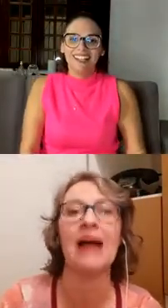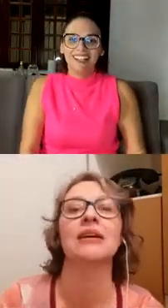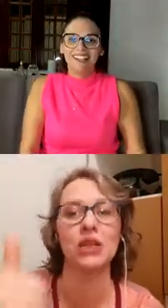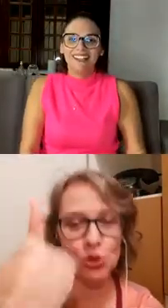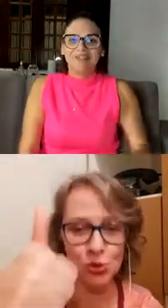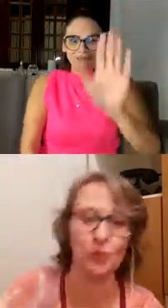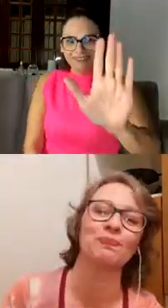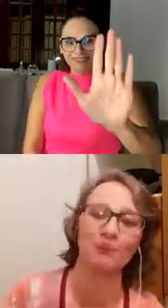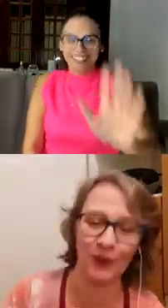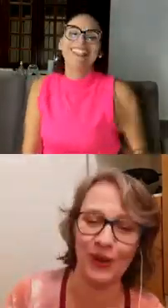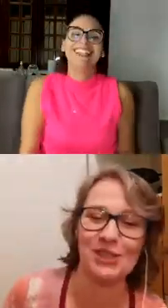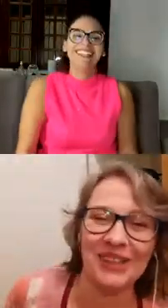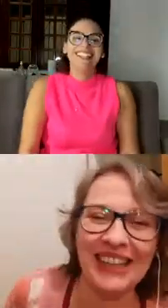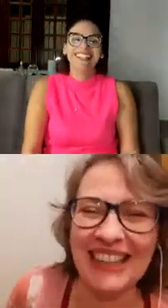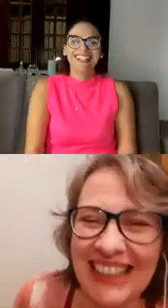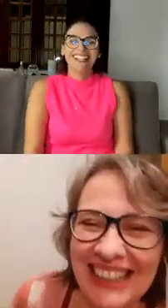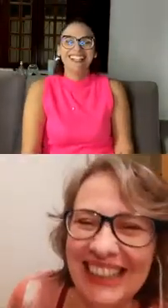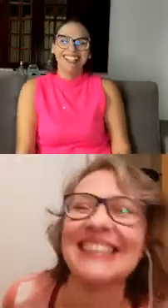parar? Isso.